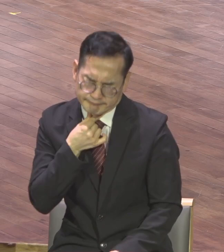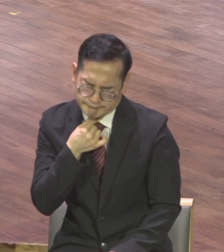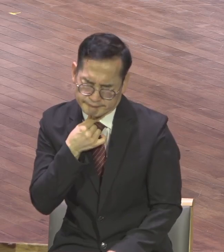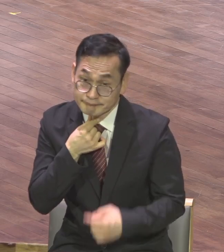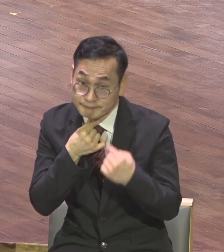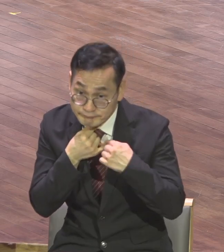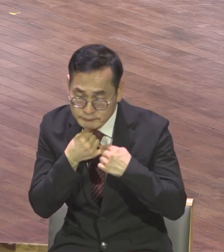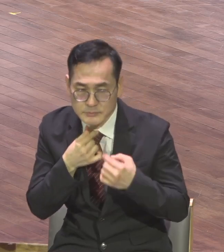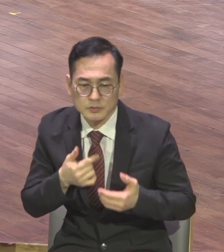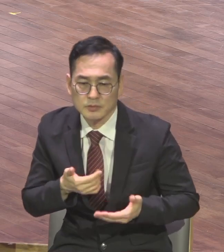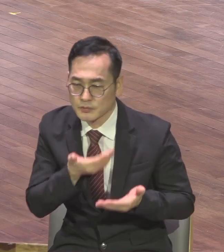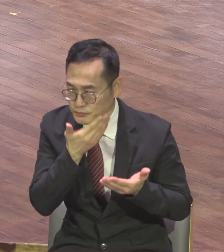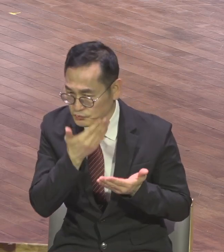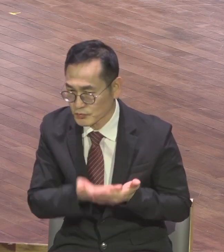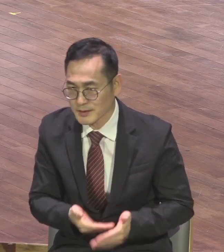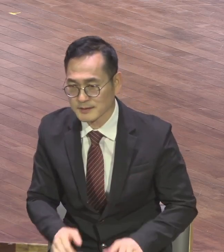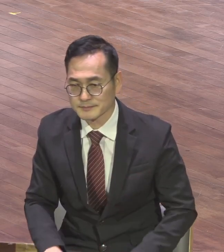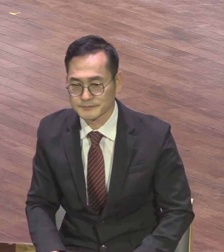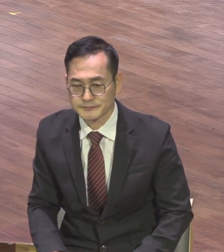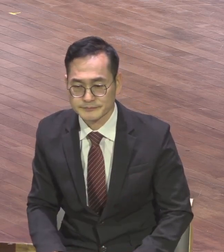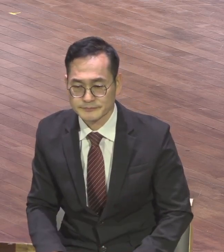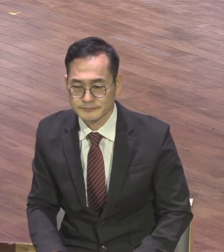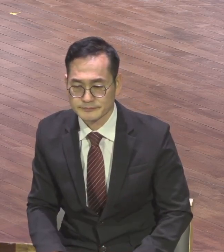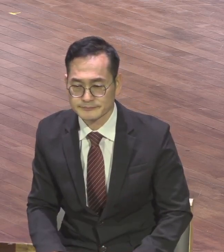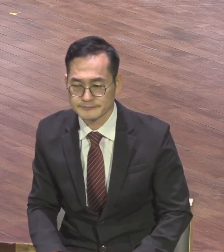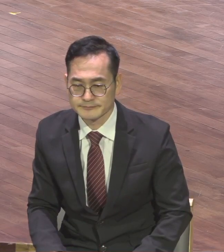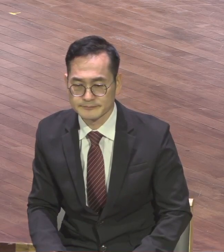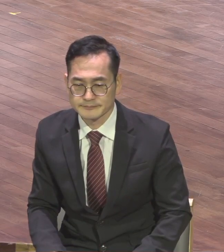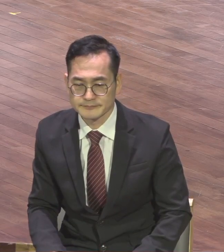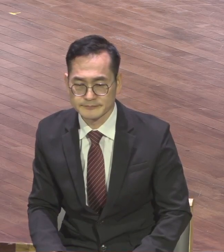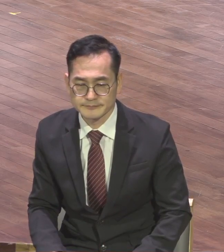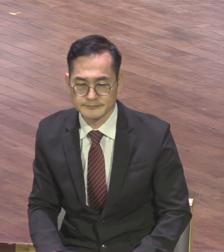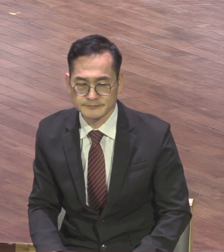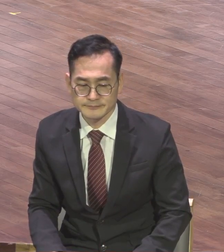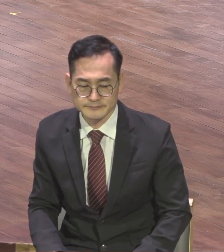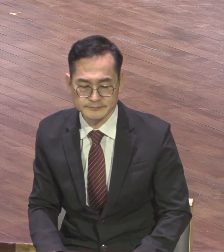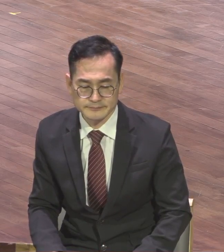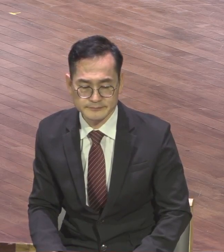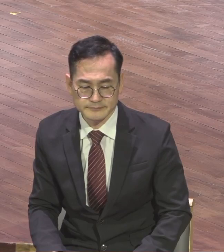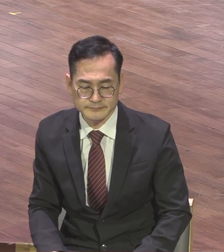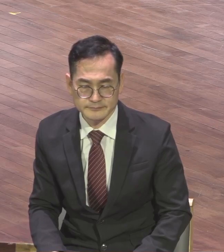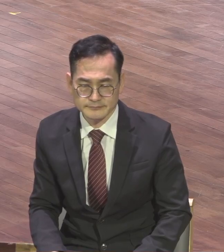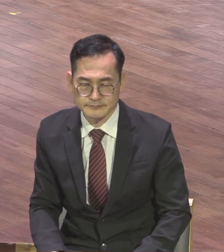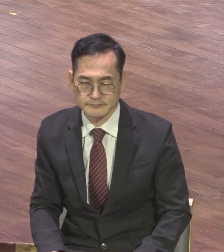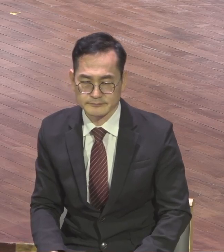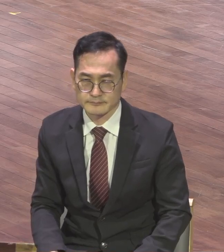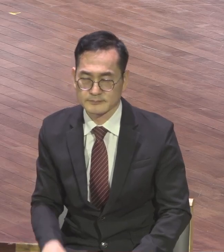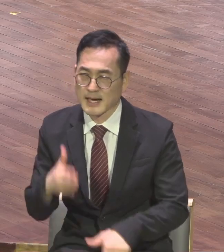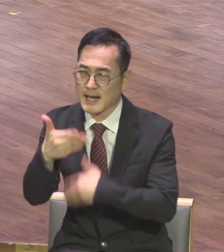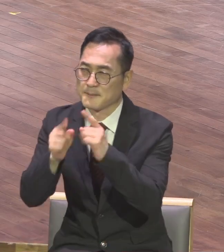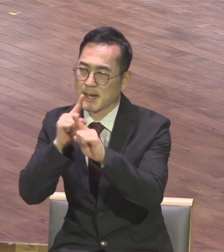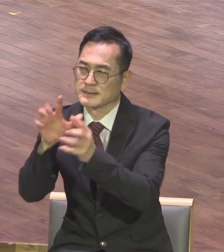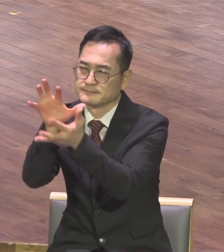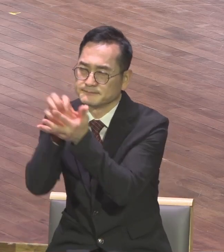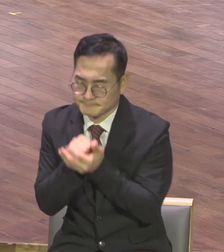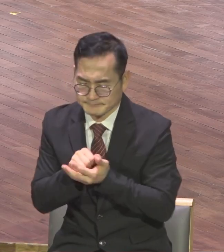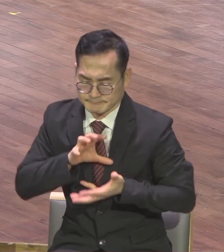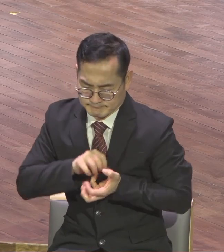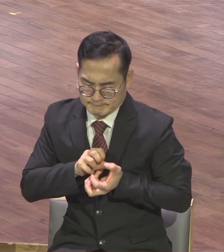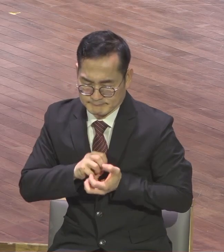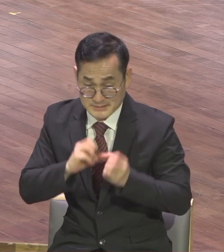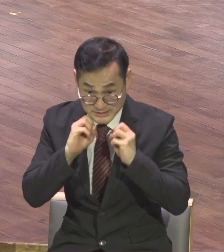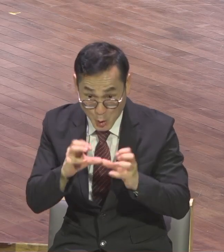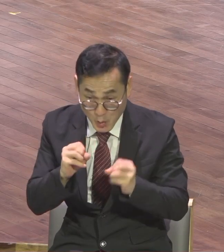짧은 기간도 하나님은 집중으로 그렇게 조명하게 되면 큰 증거가 나타난다. 사실